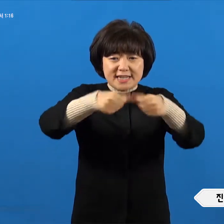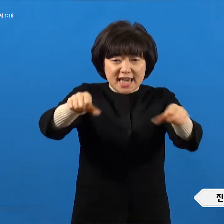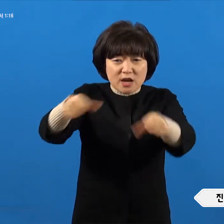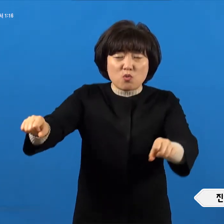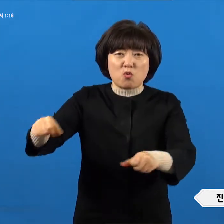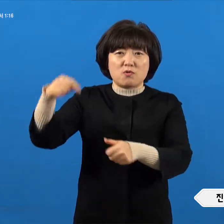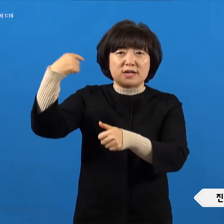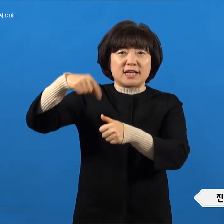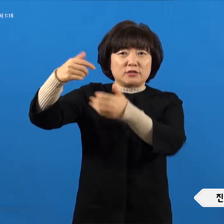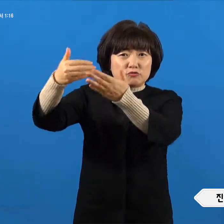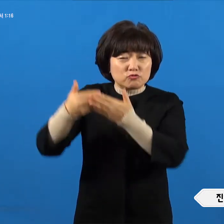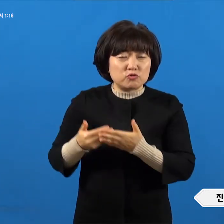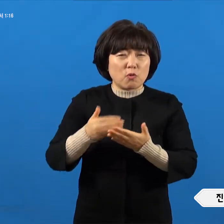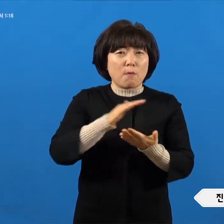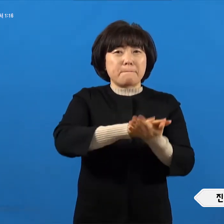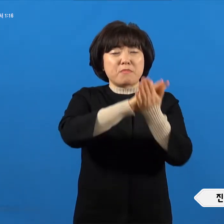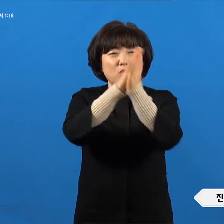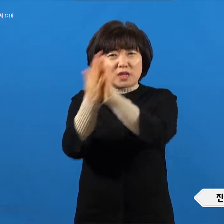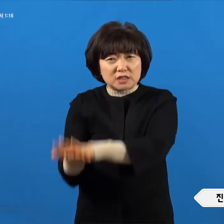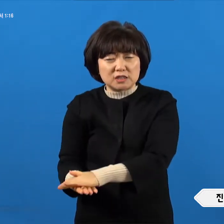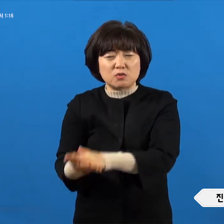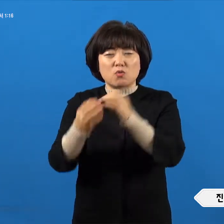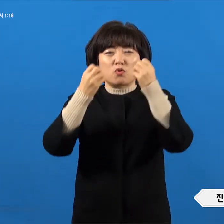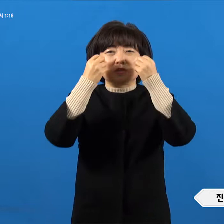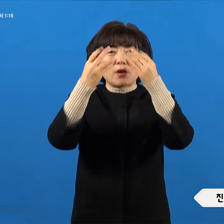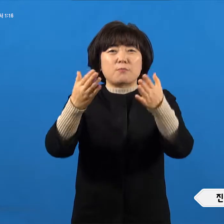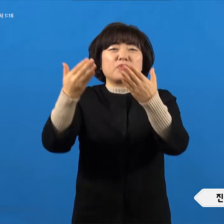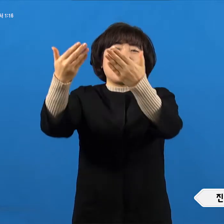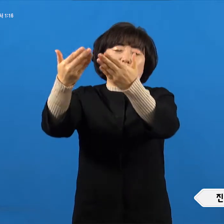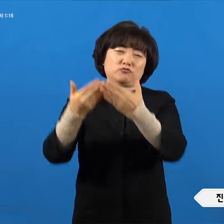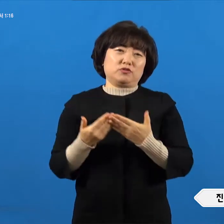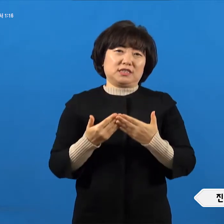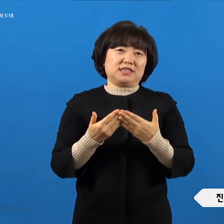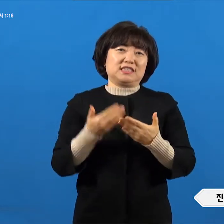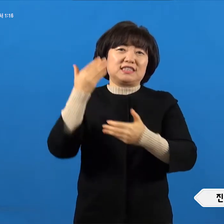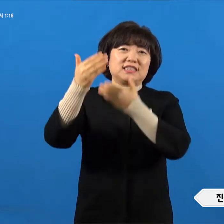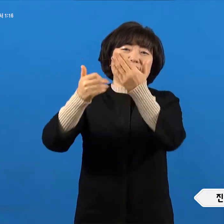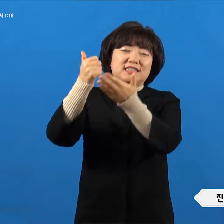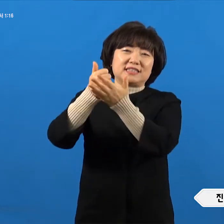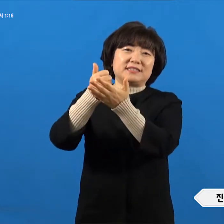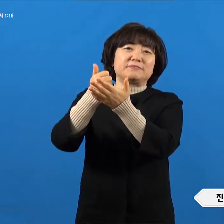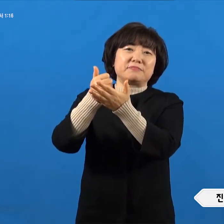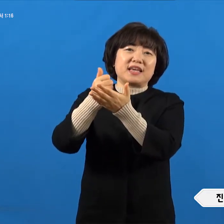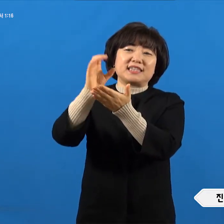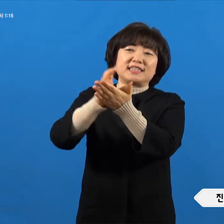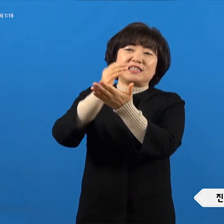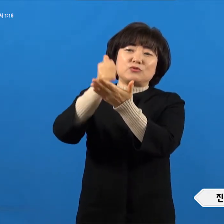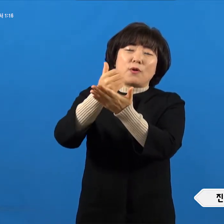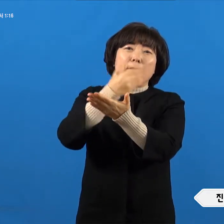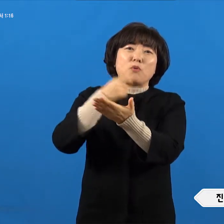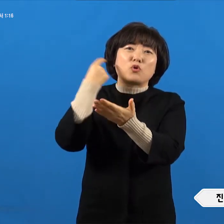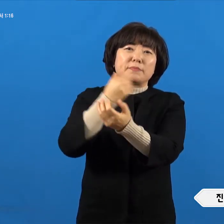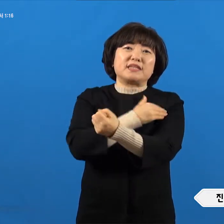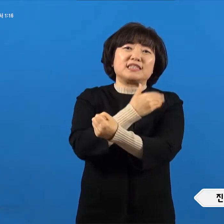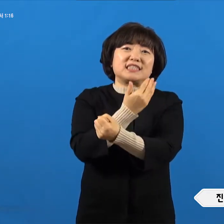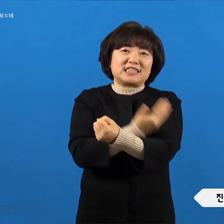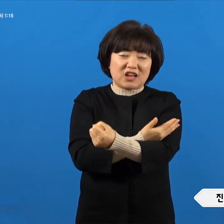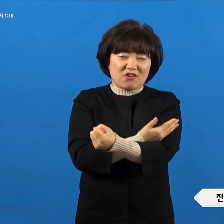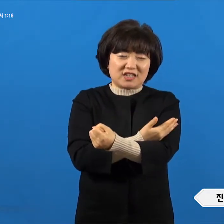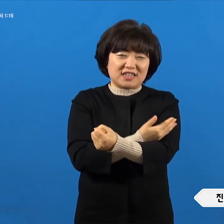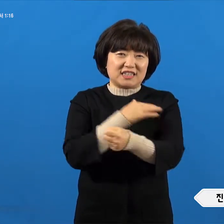깨트리시고 가르치시고 변화시키시고 새롭게 하시는 그리스도의 복음의 능력을